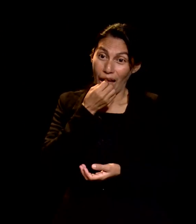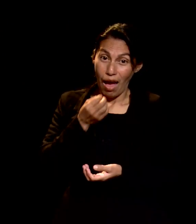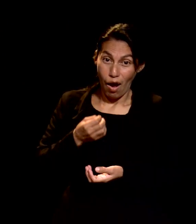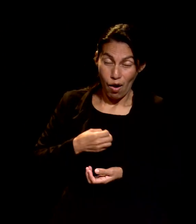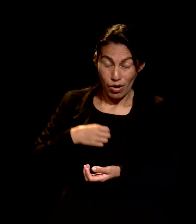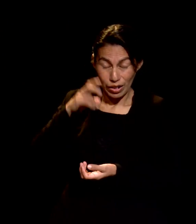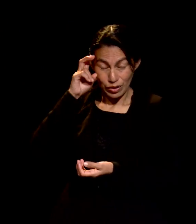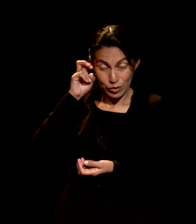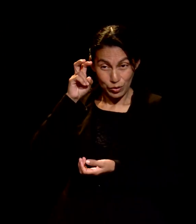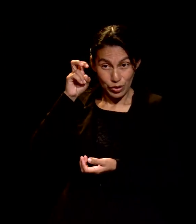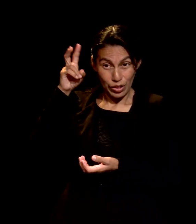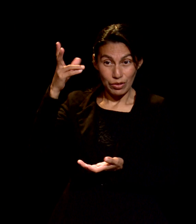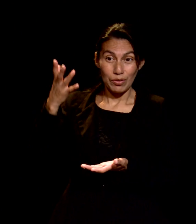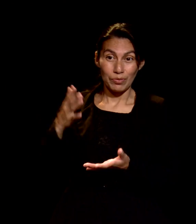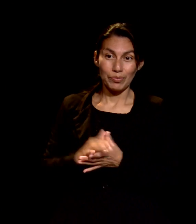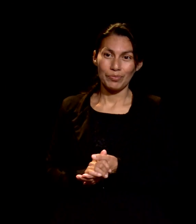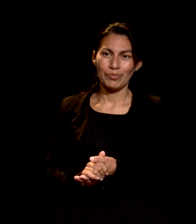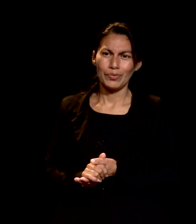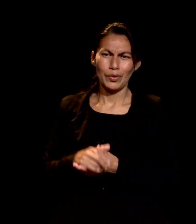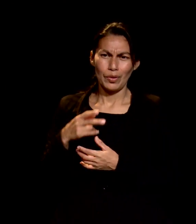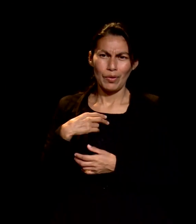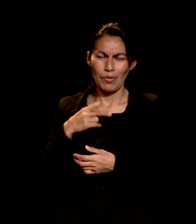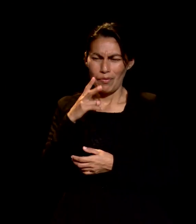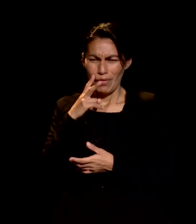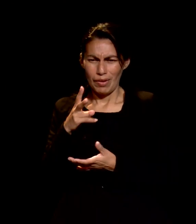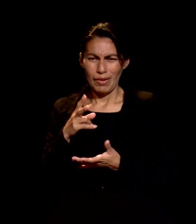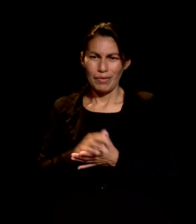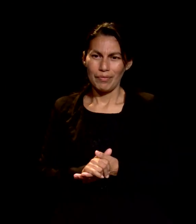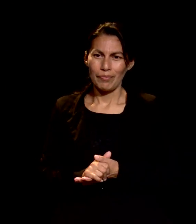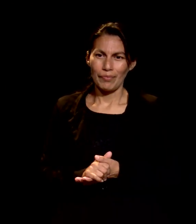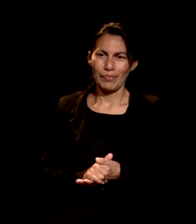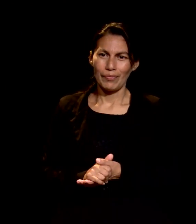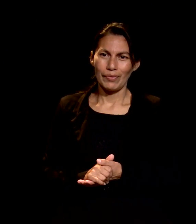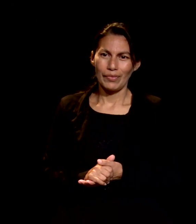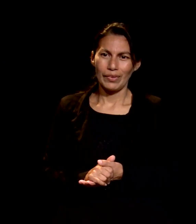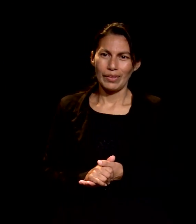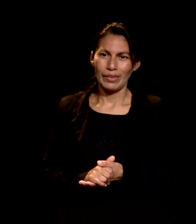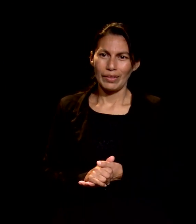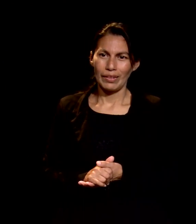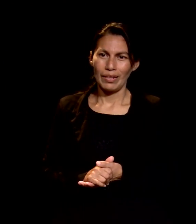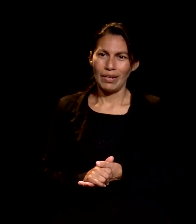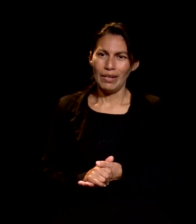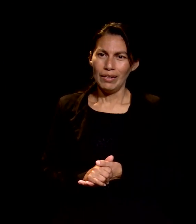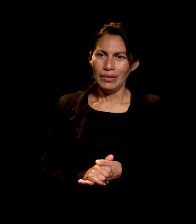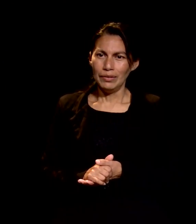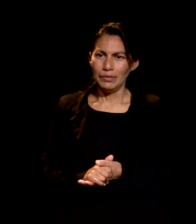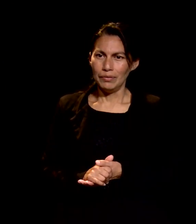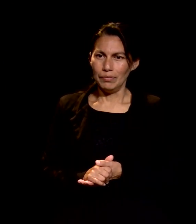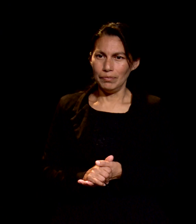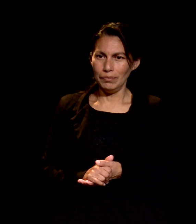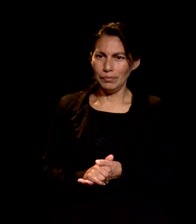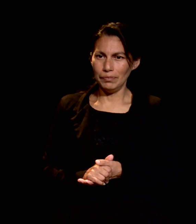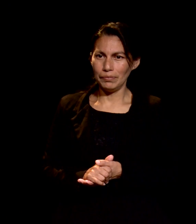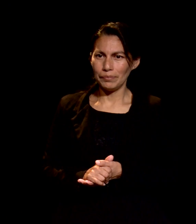pesar del sueño que tenía pero usted no sabía que era pastor no no vi era alguien con motocicleta